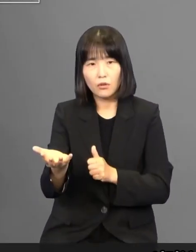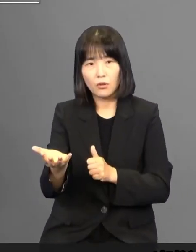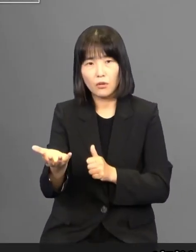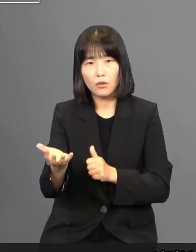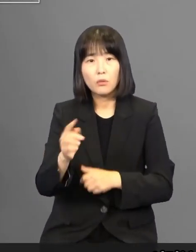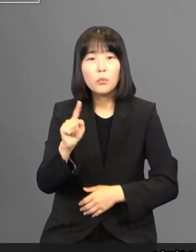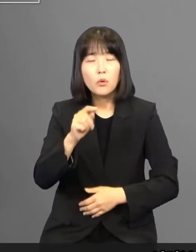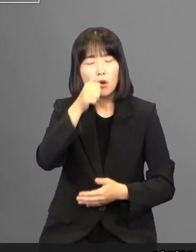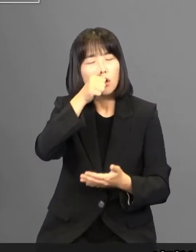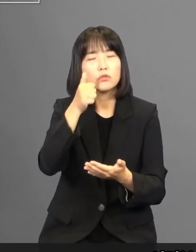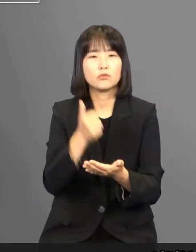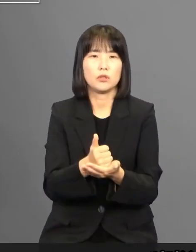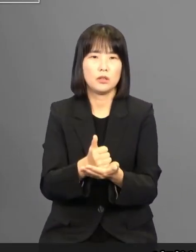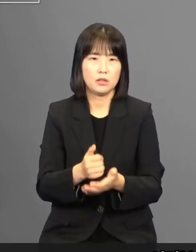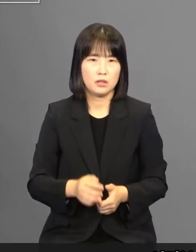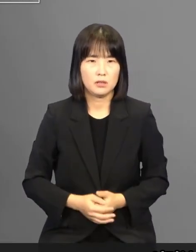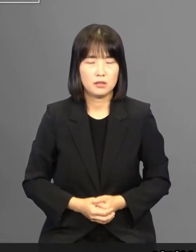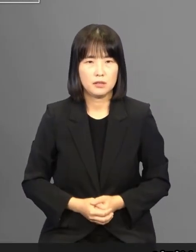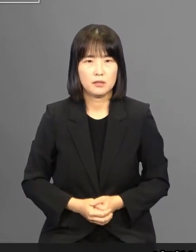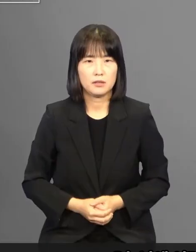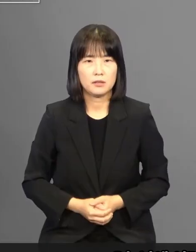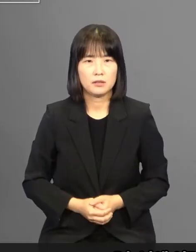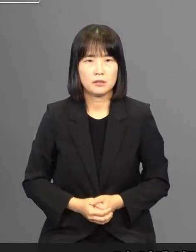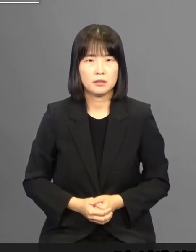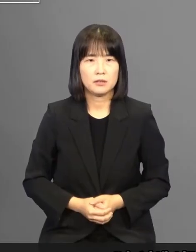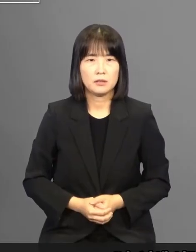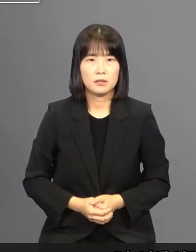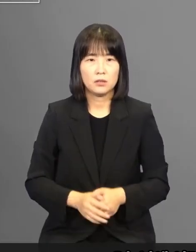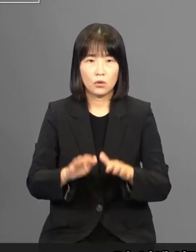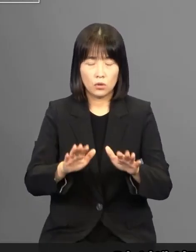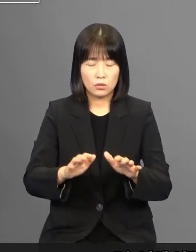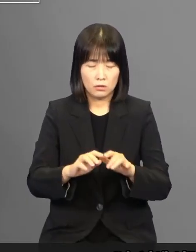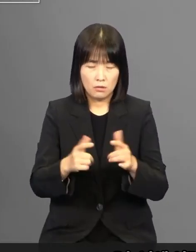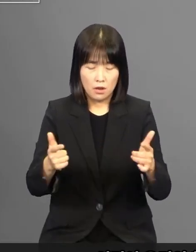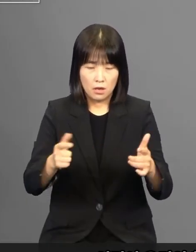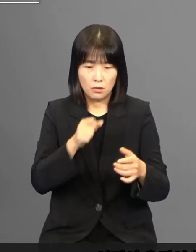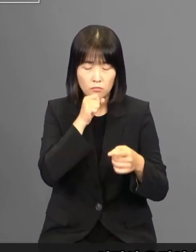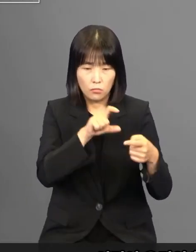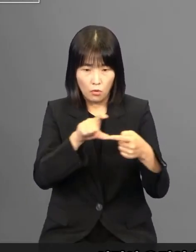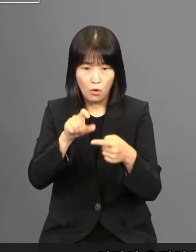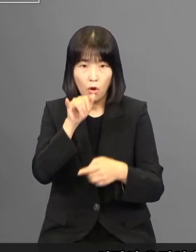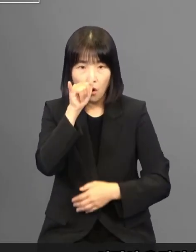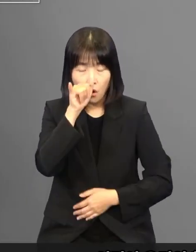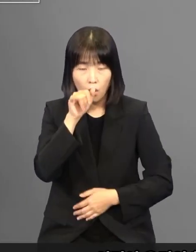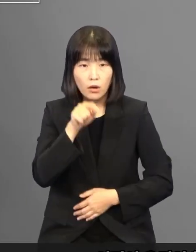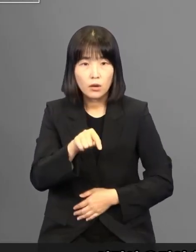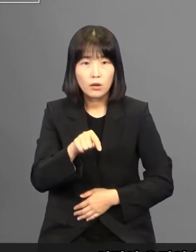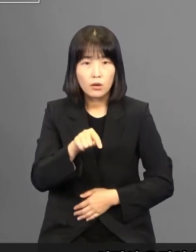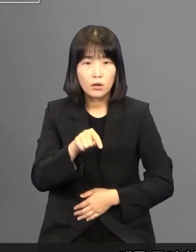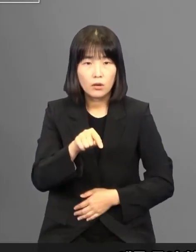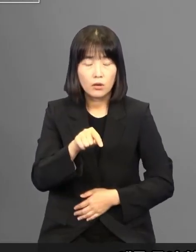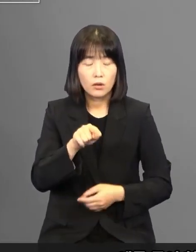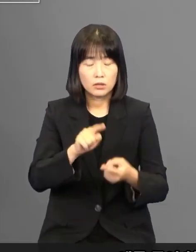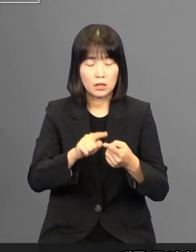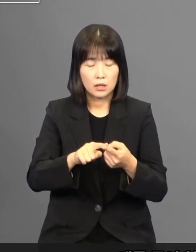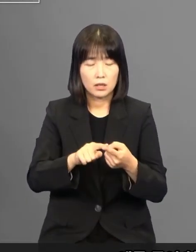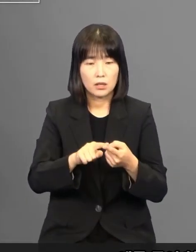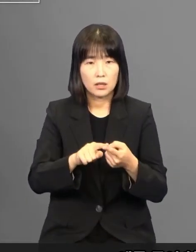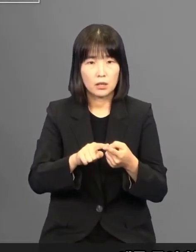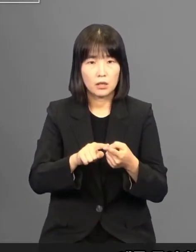것이 여러분 죄라는 것이에요. 오늘날에 여러 가지 데이터가 있는데 이것이 우리의 현실임을 보여주고 있어요. 예를